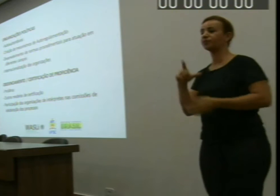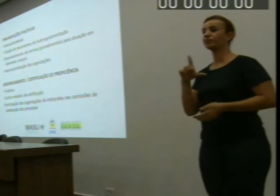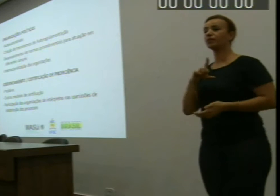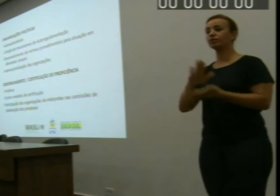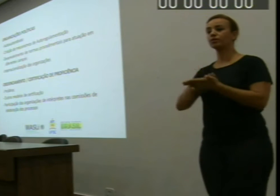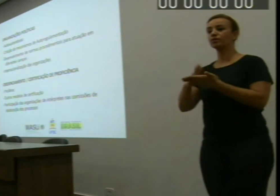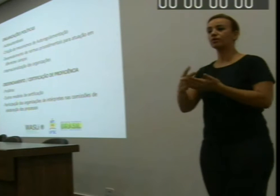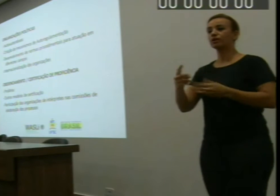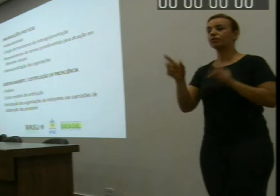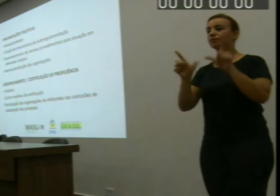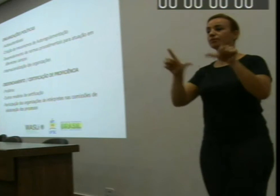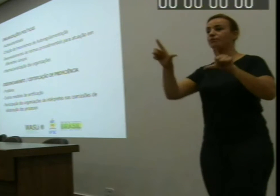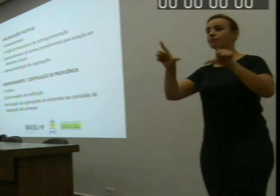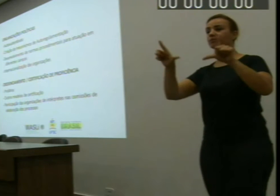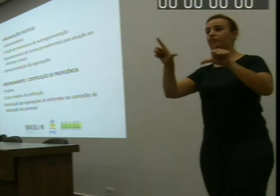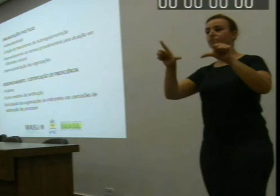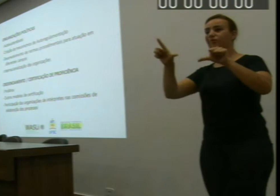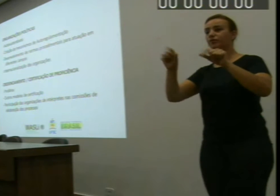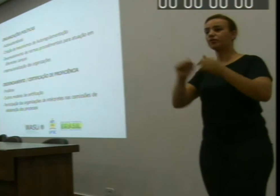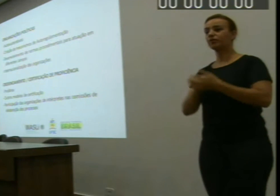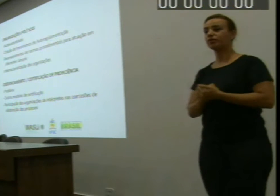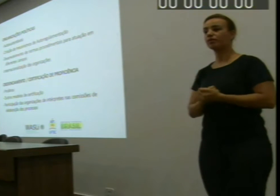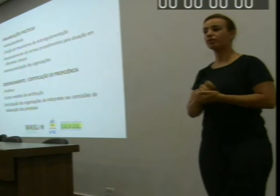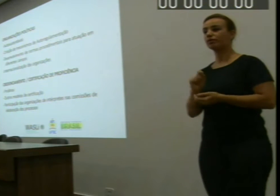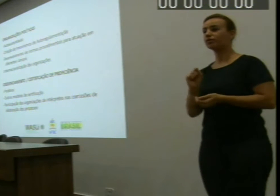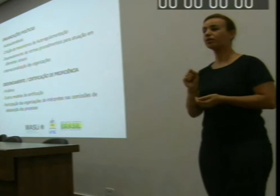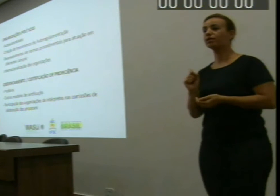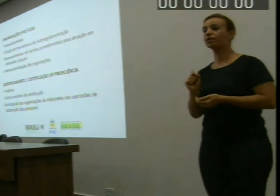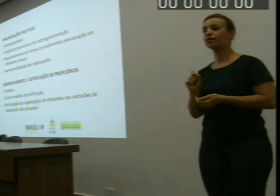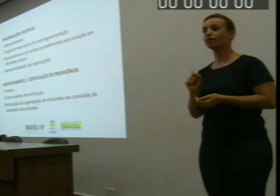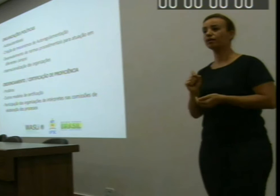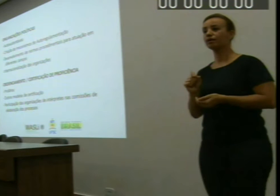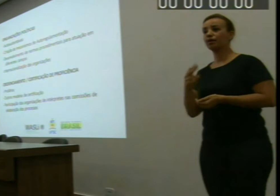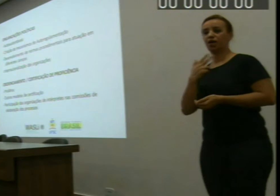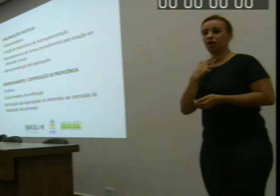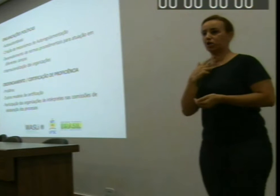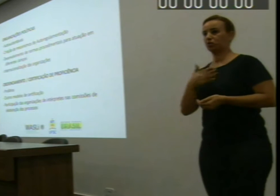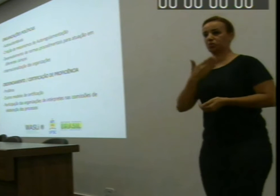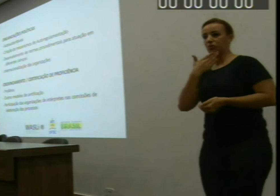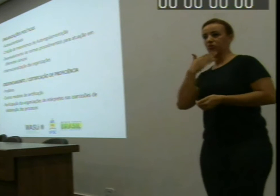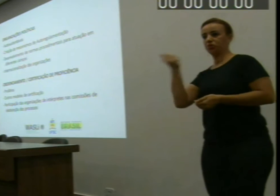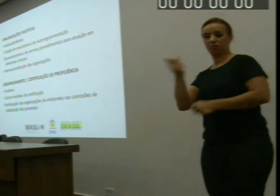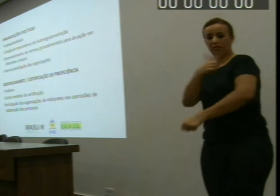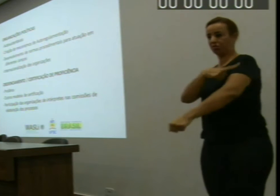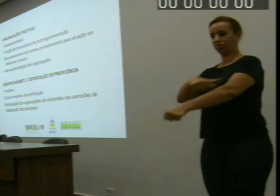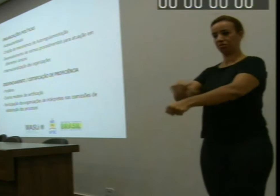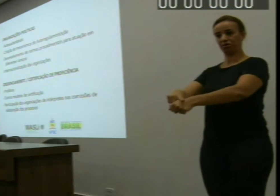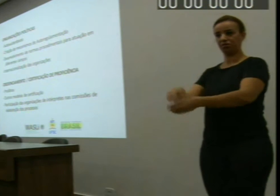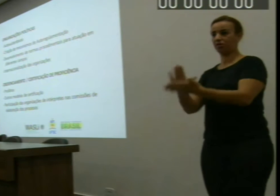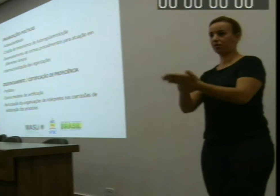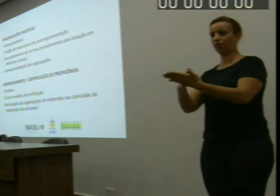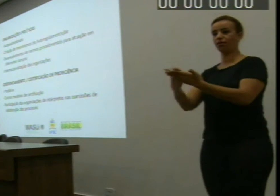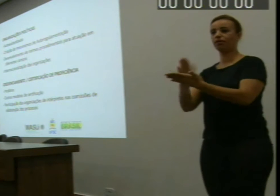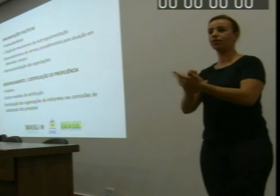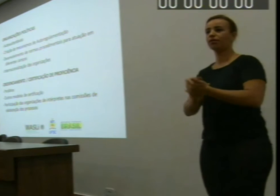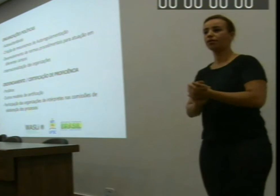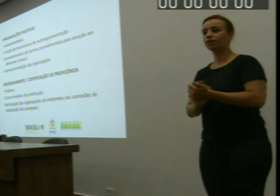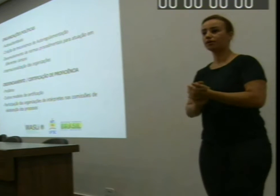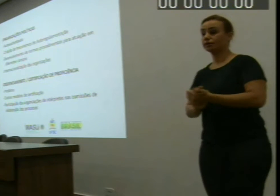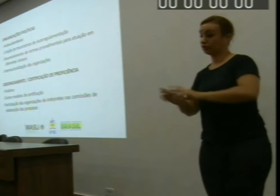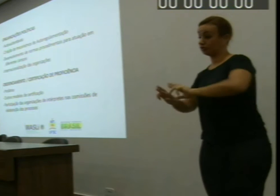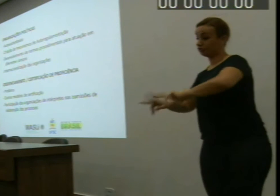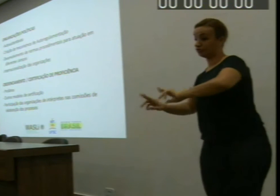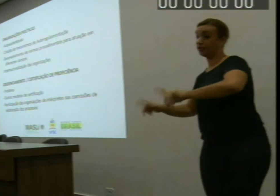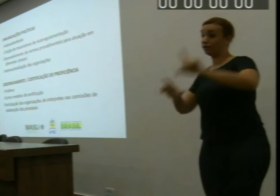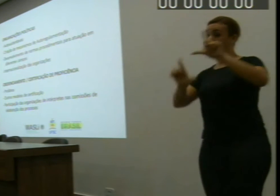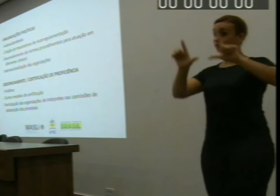TV ele necessariamente pode não ser um exímio intérprete educacional e a gente precisa saber o que que diferencia um papel